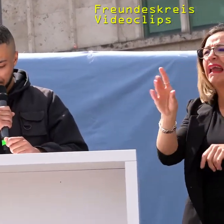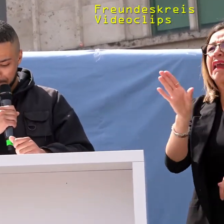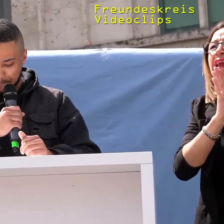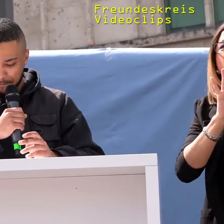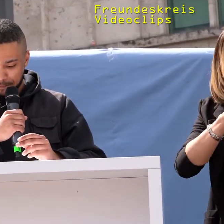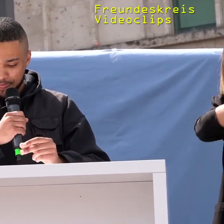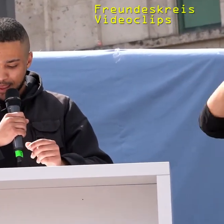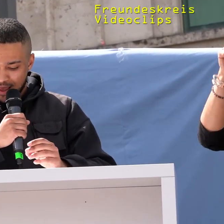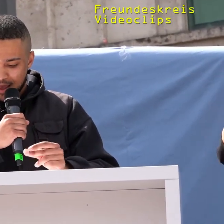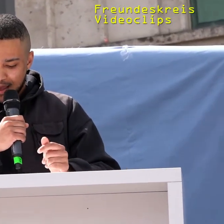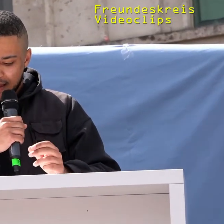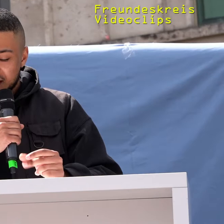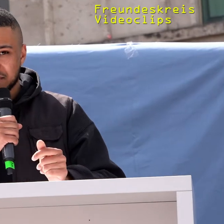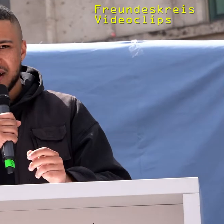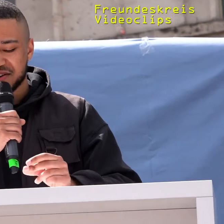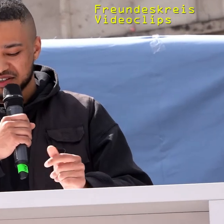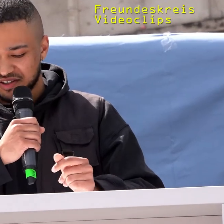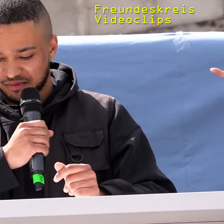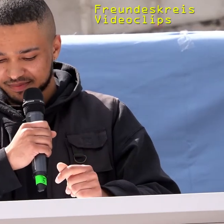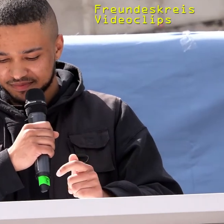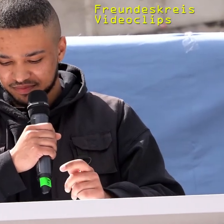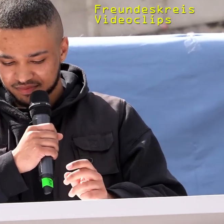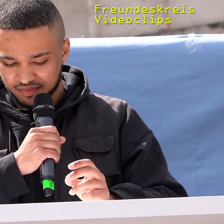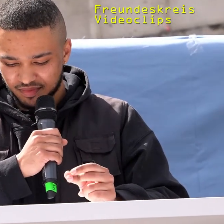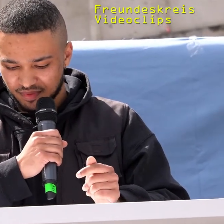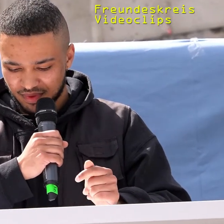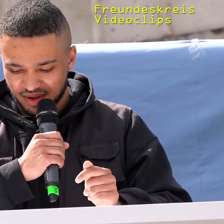waren. Ich frage euch,